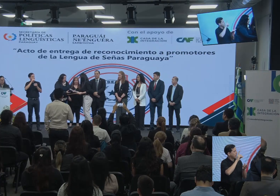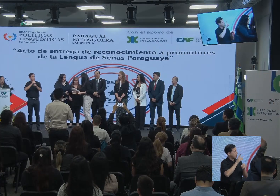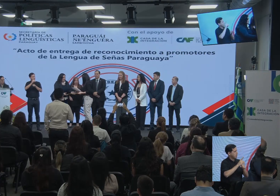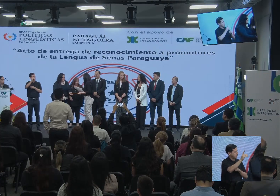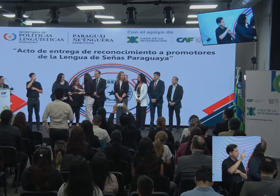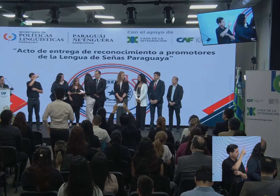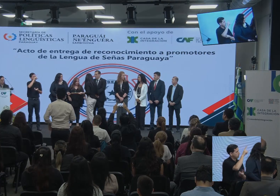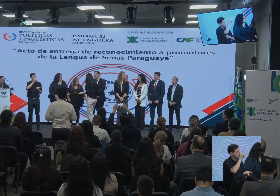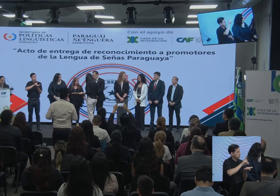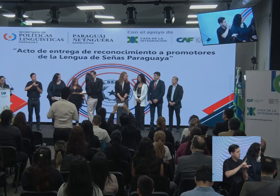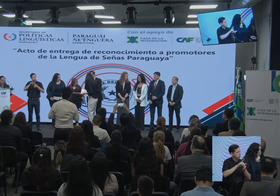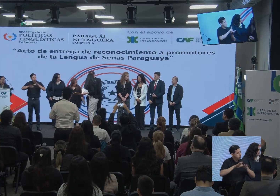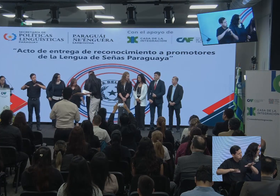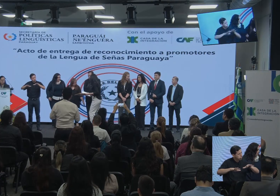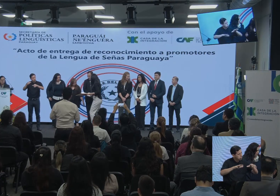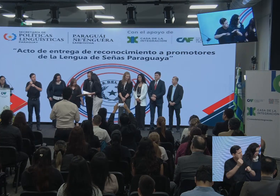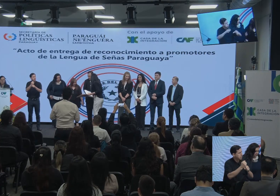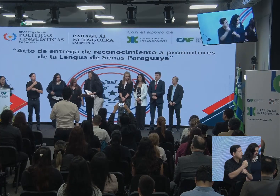2025.